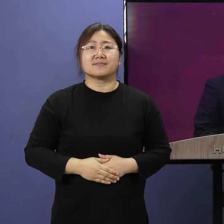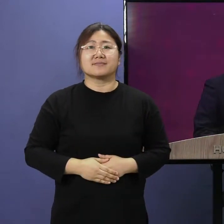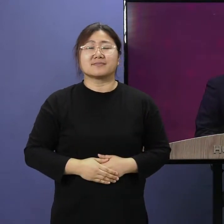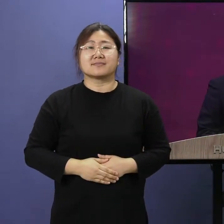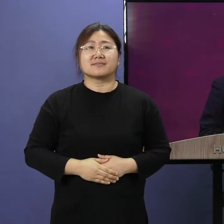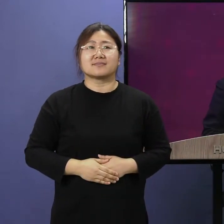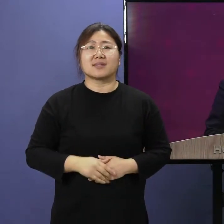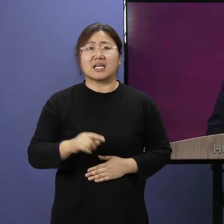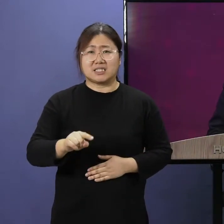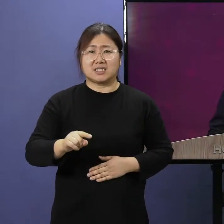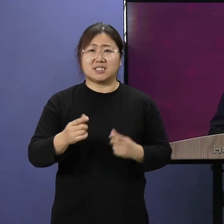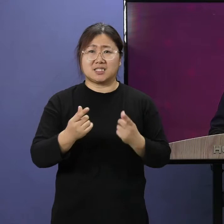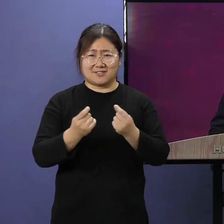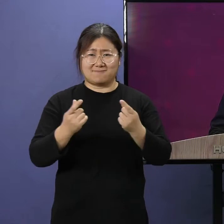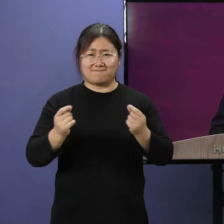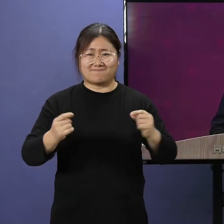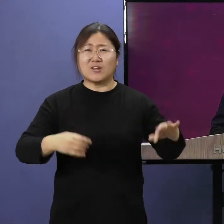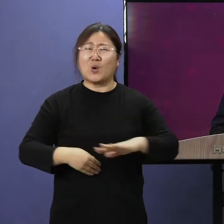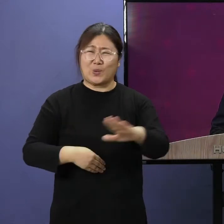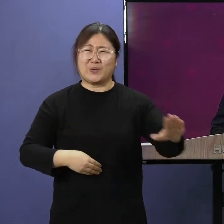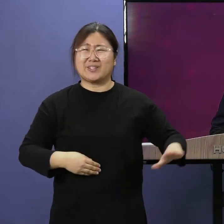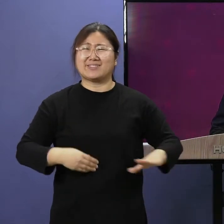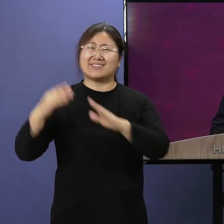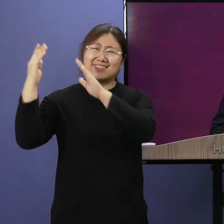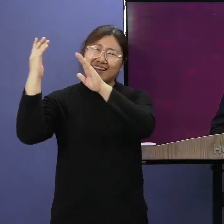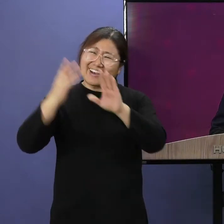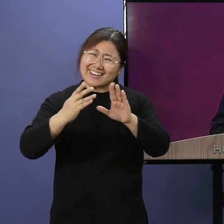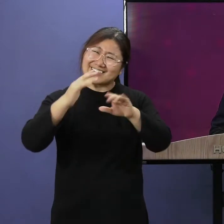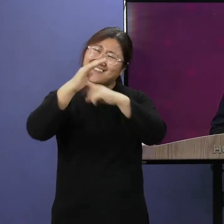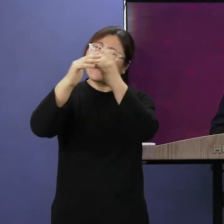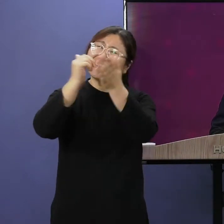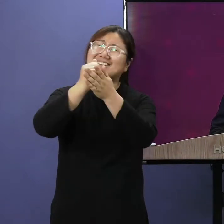그런 우리를 향해 하나님께서 말씀하십니다.